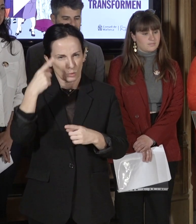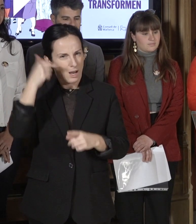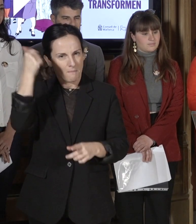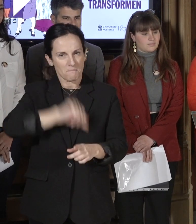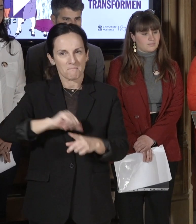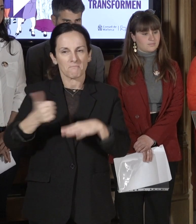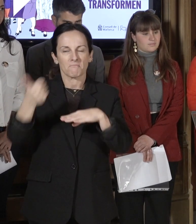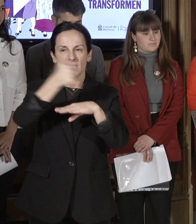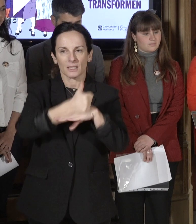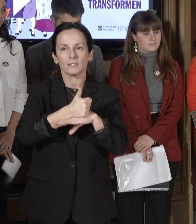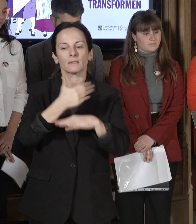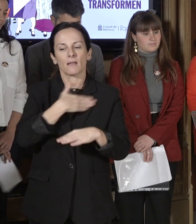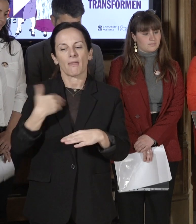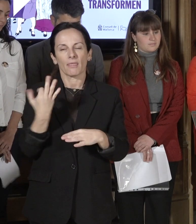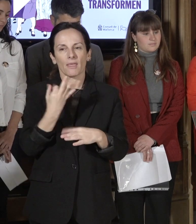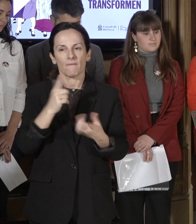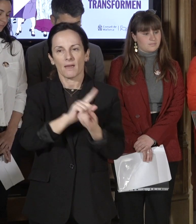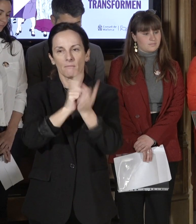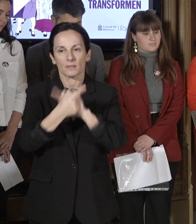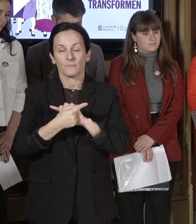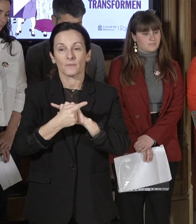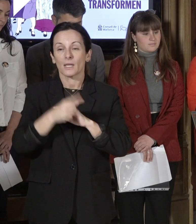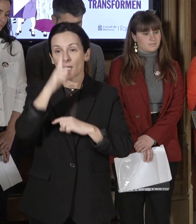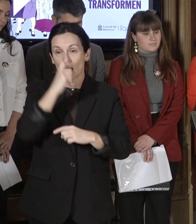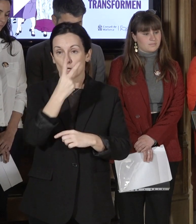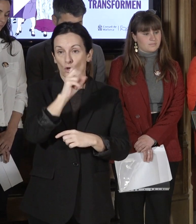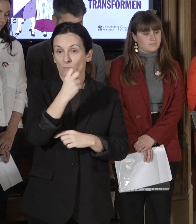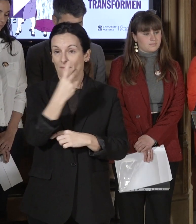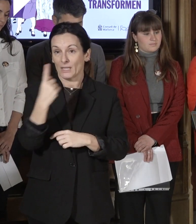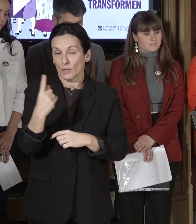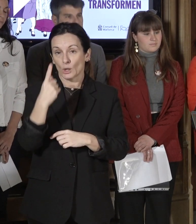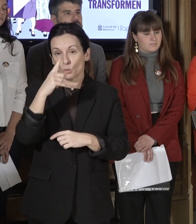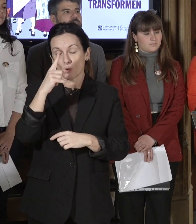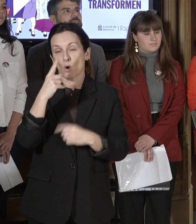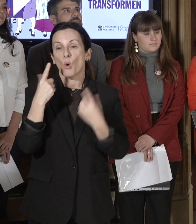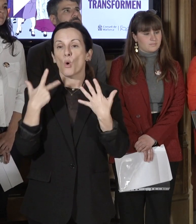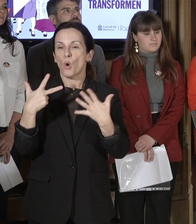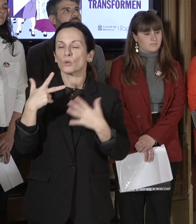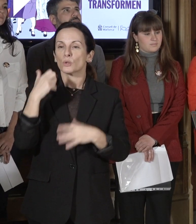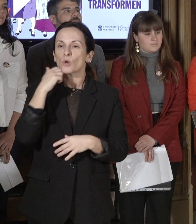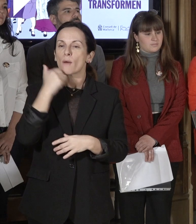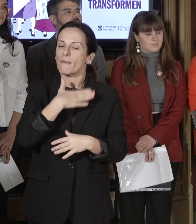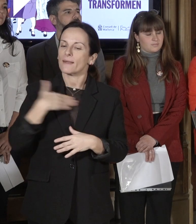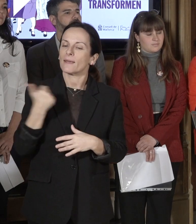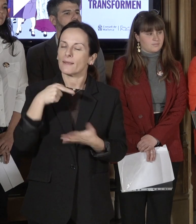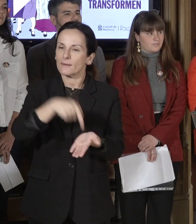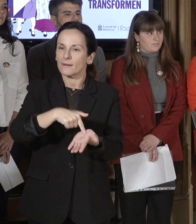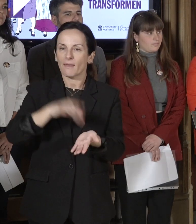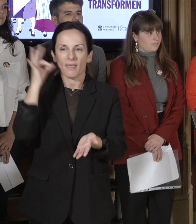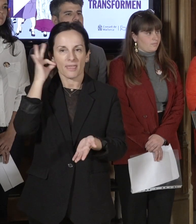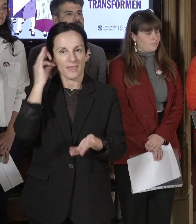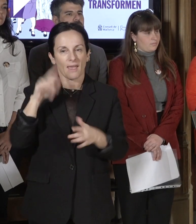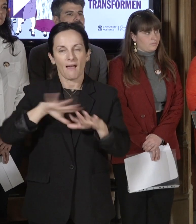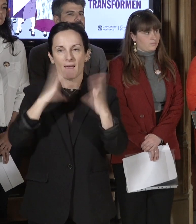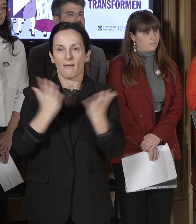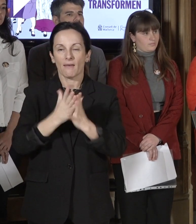fer canvis. El 8M des del 2021, des del Consell, volíem convertir la reivindicació del Dia de la Dona amb aquelles companyes que havien